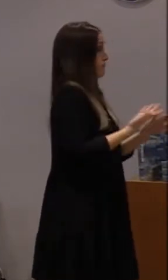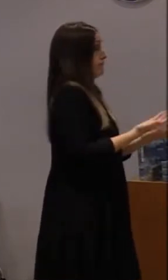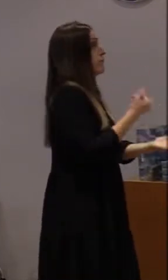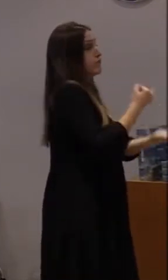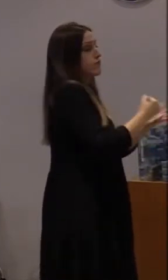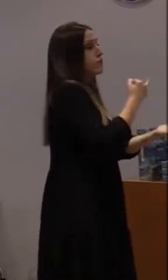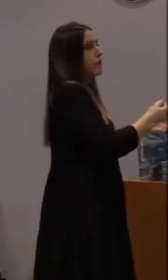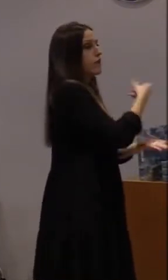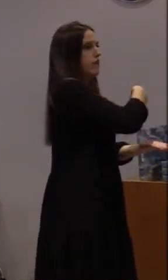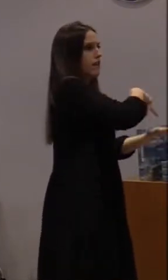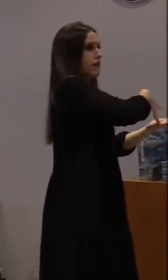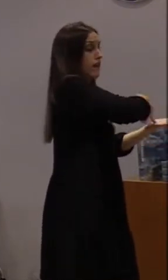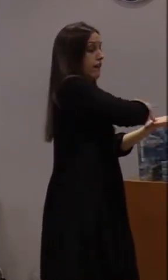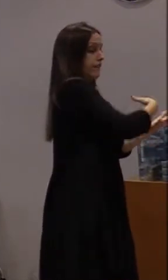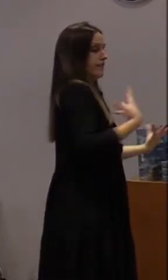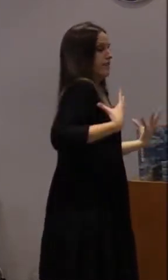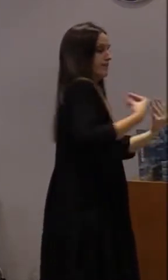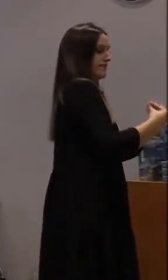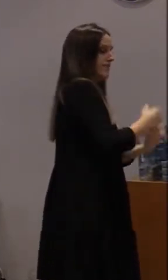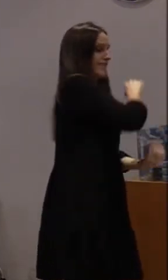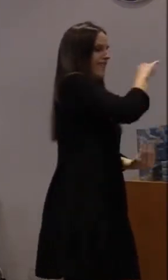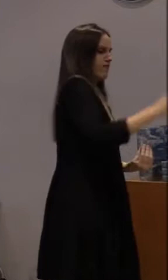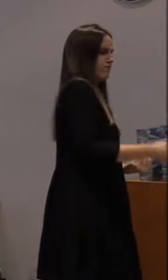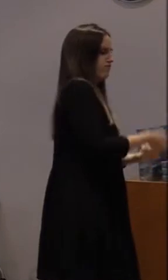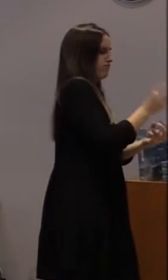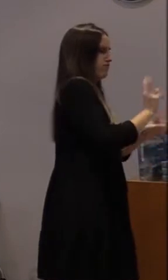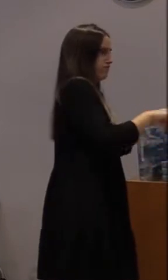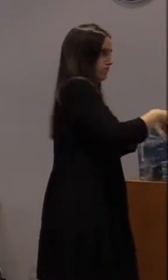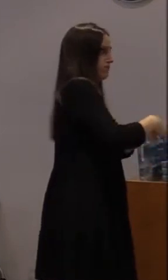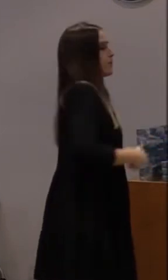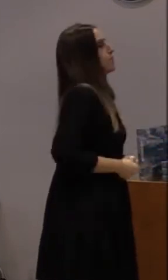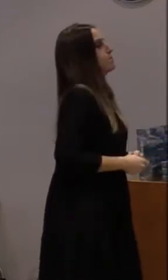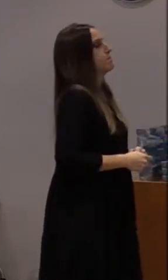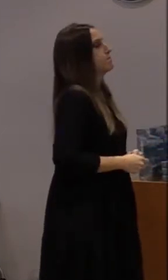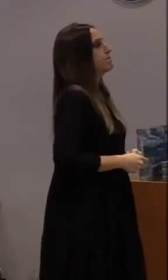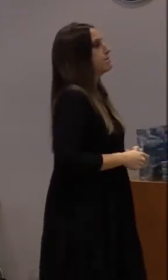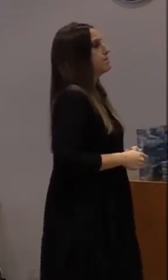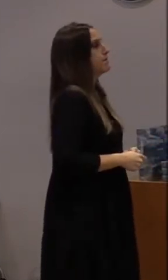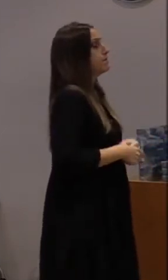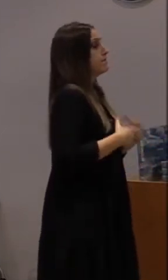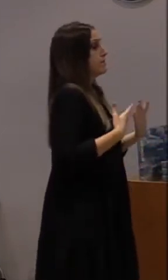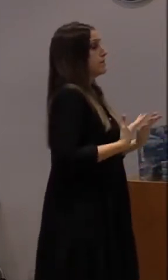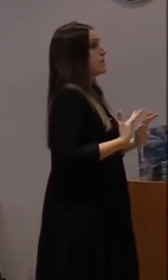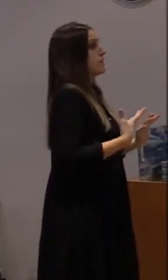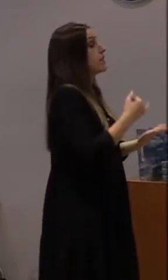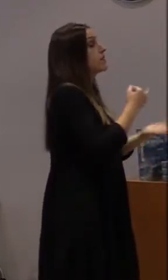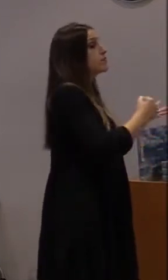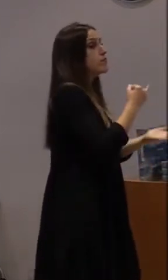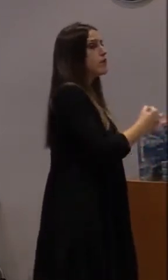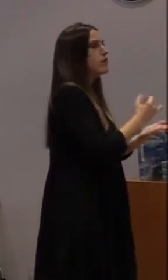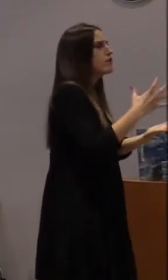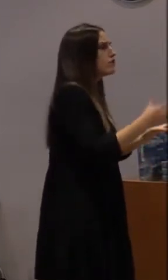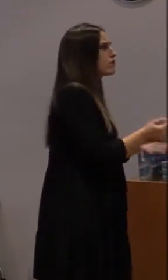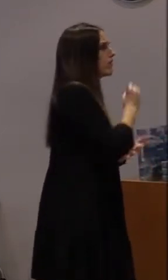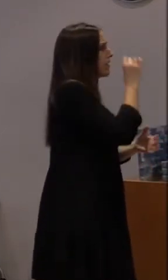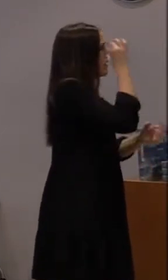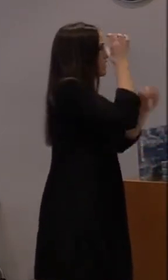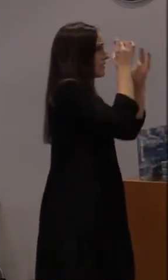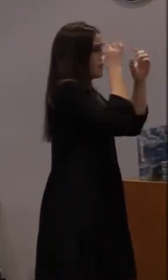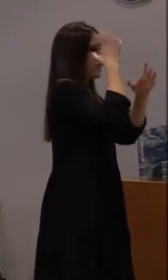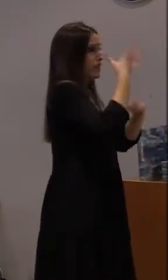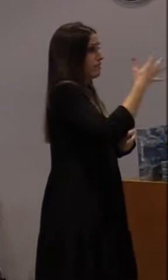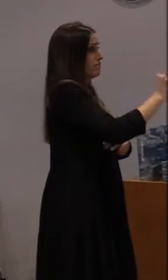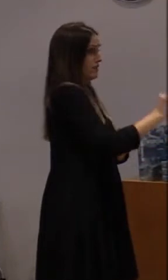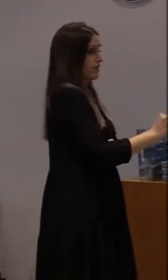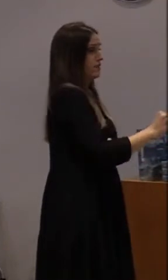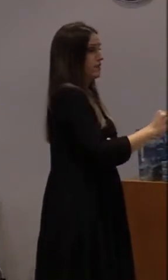acompaña incansable, como ha dicho Carmen, y prueba de ello son todas las actividades que tenemos